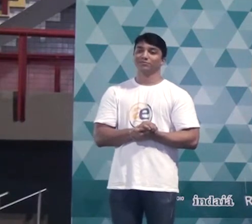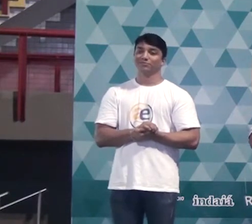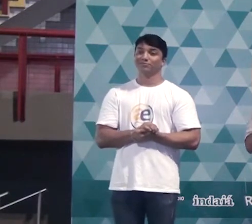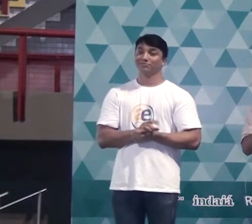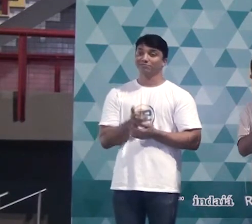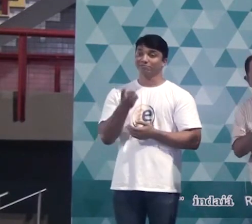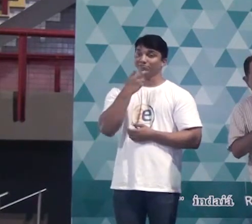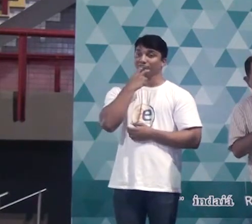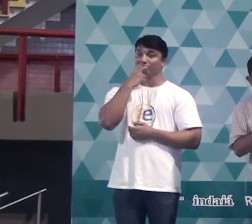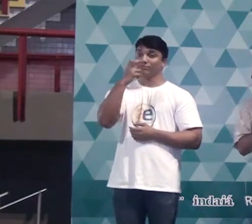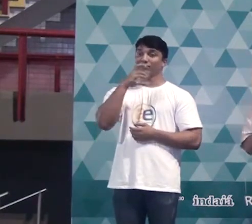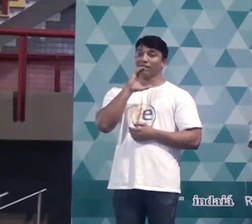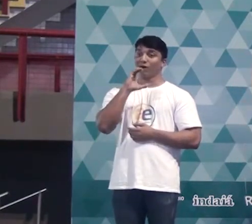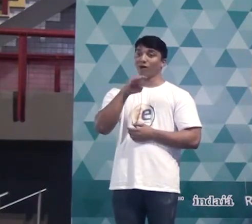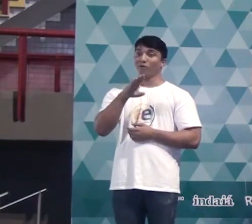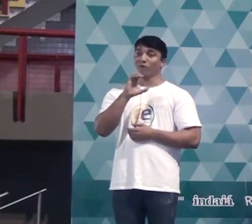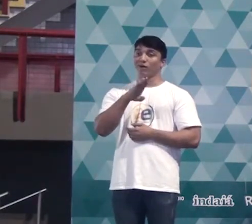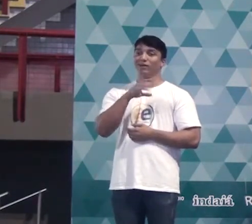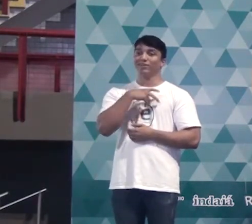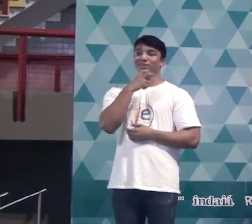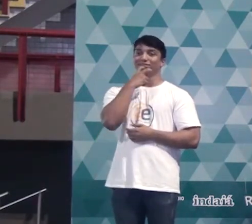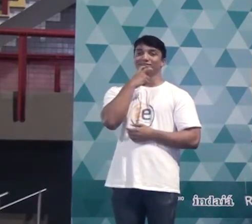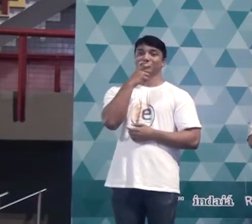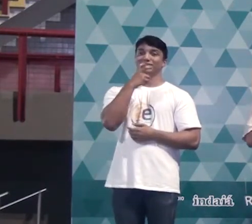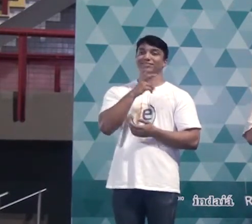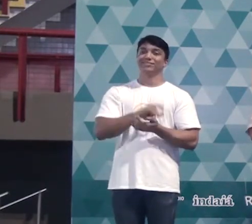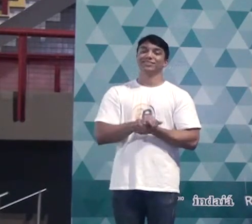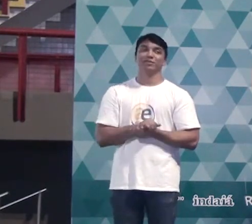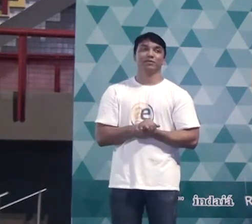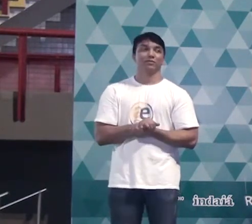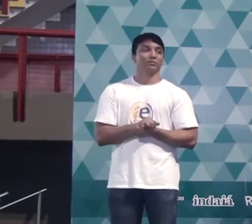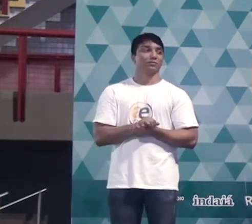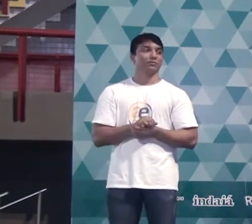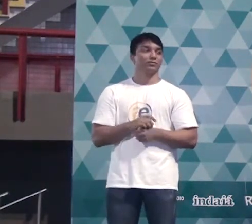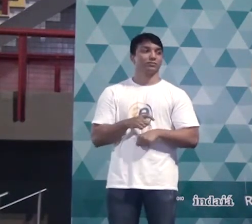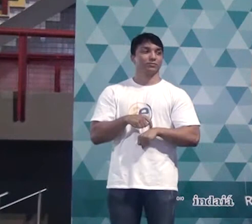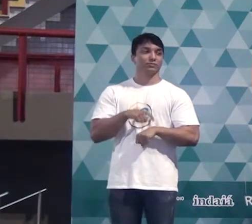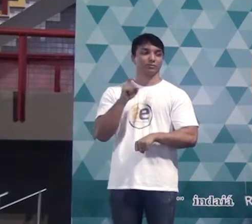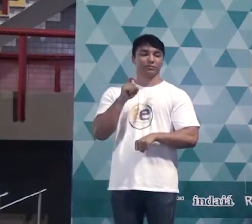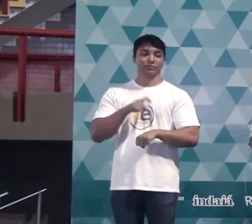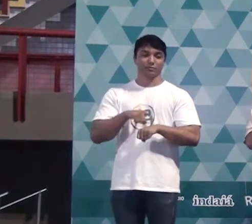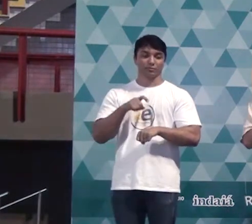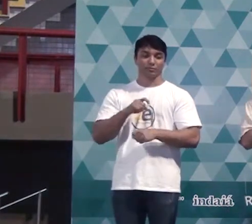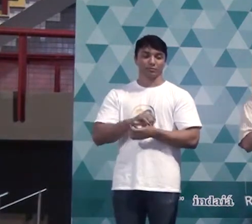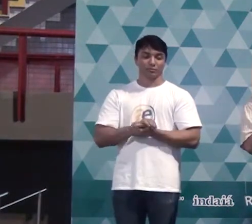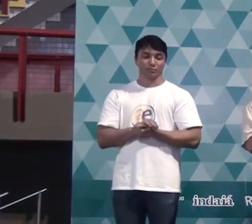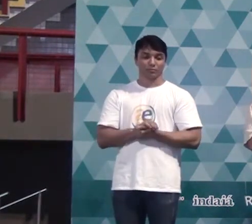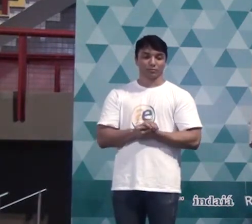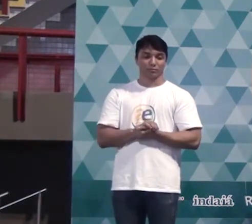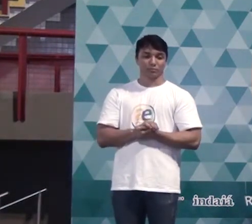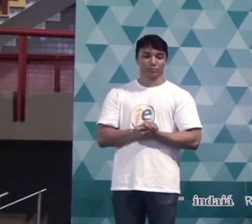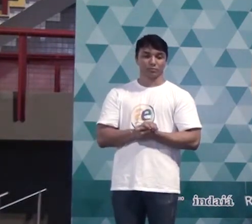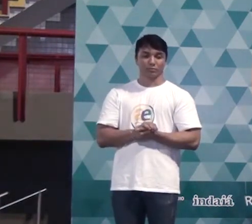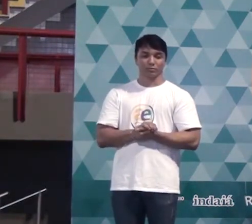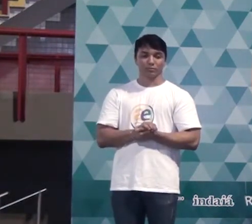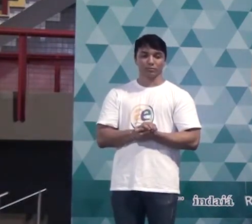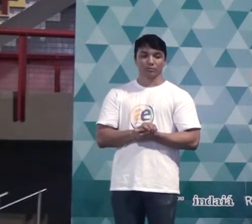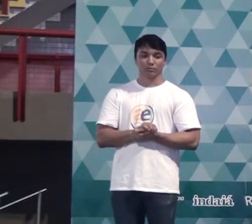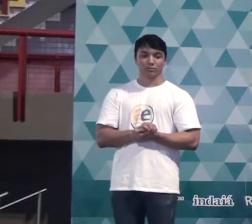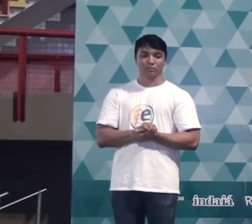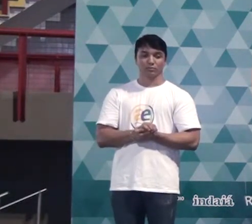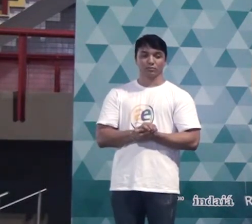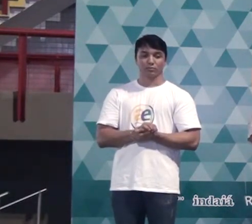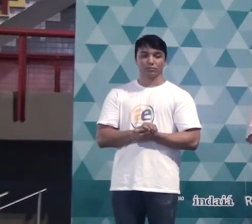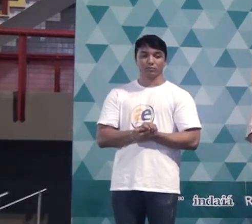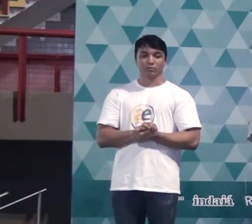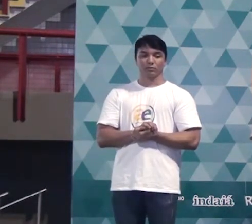Tá ali a caravana. Vamos lá então, porque o tempo muge. Vamos lá. Querido, só uma coisinha aqui para você que passou direto,